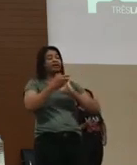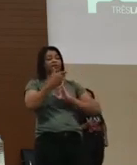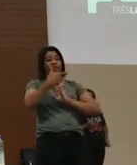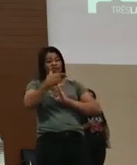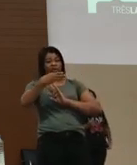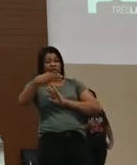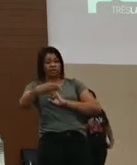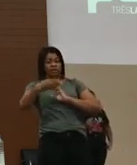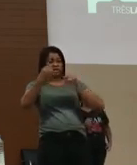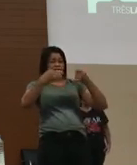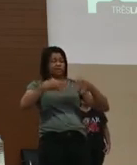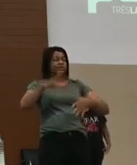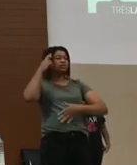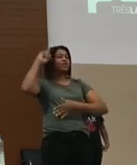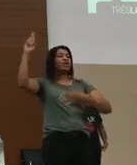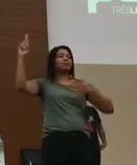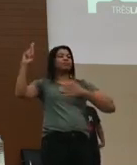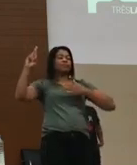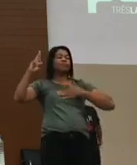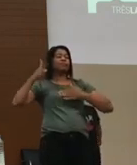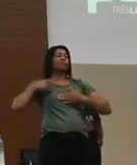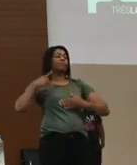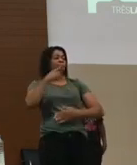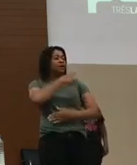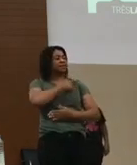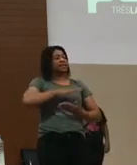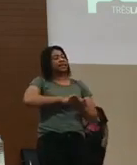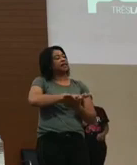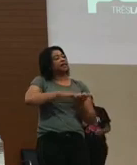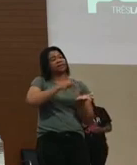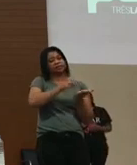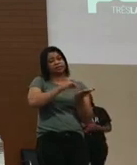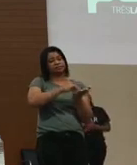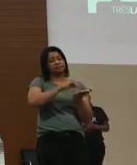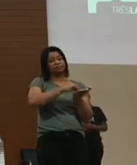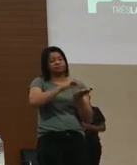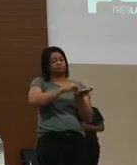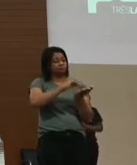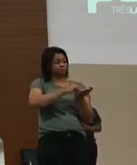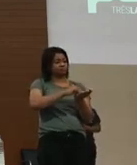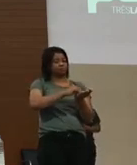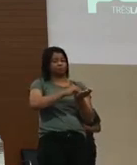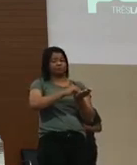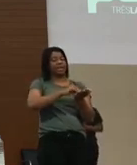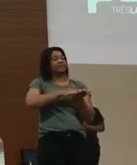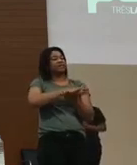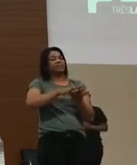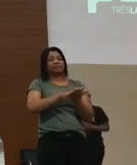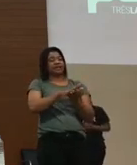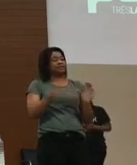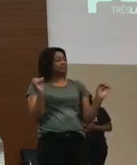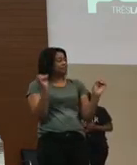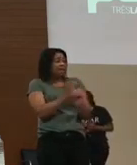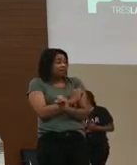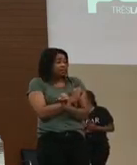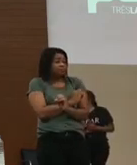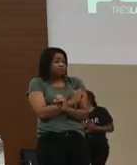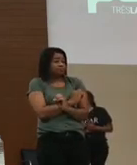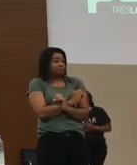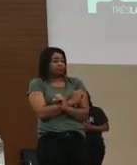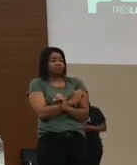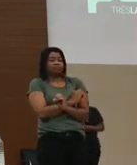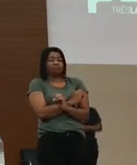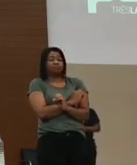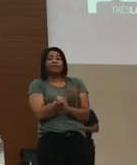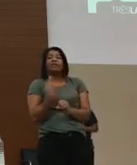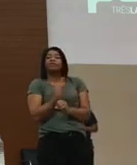assim: o Senhor é o meu pastor e nada me faltará. Então nada é nada.